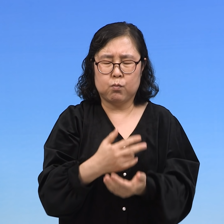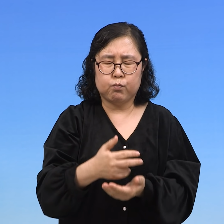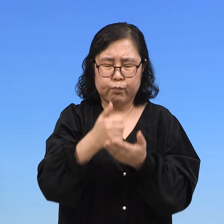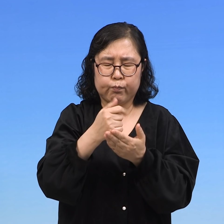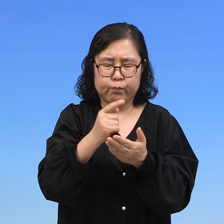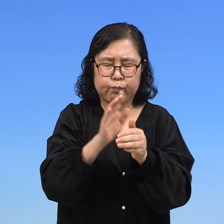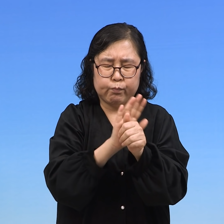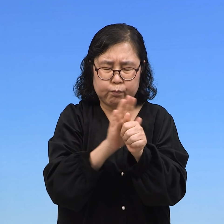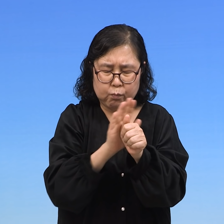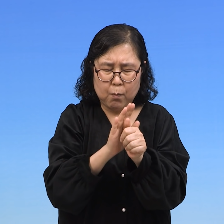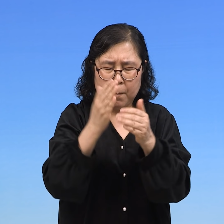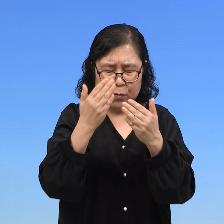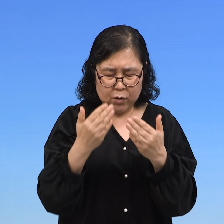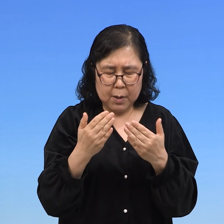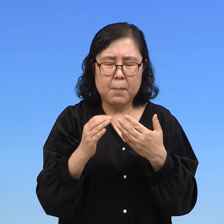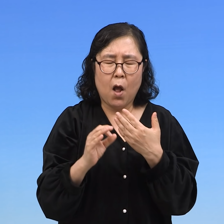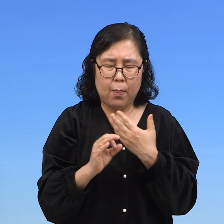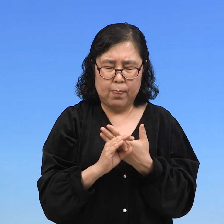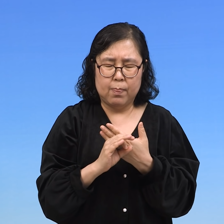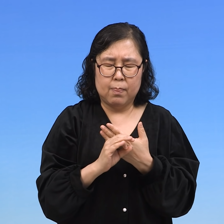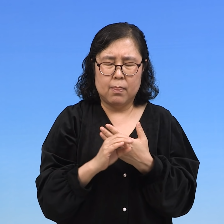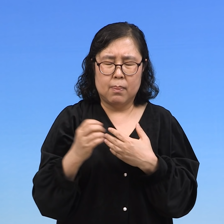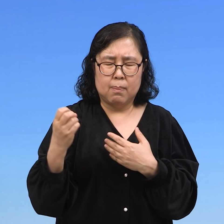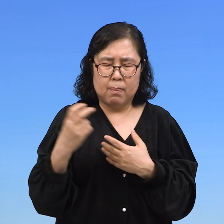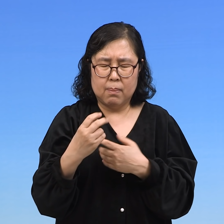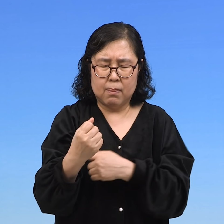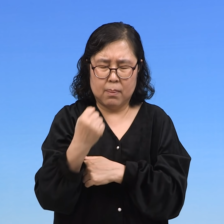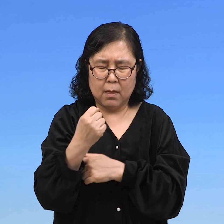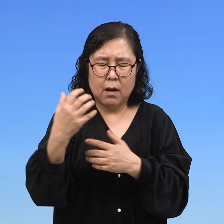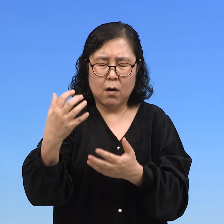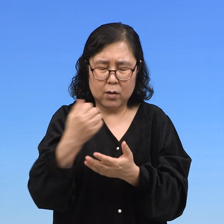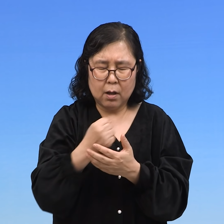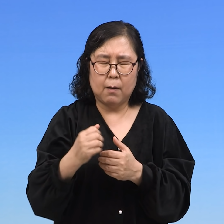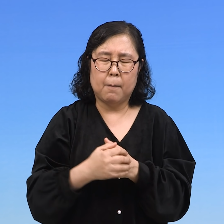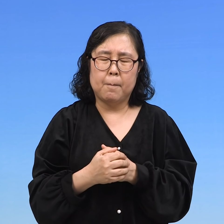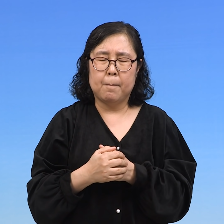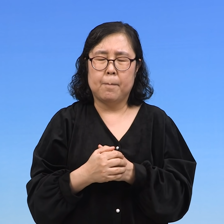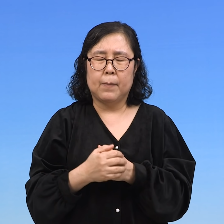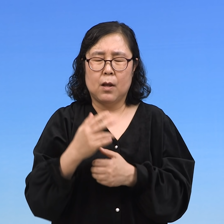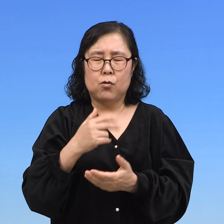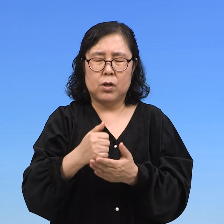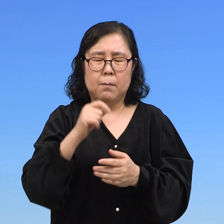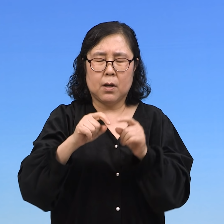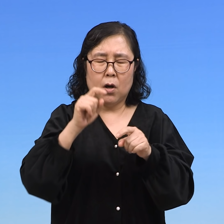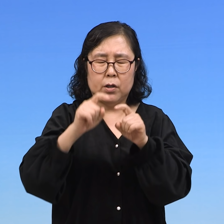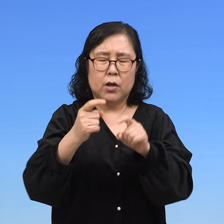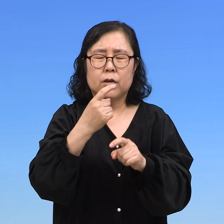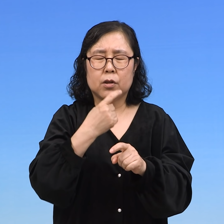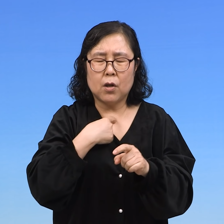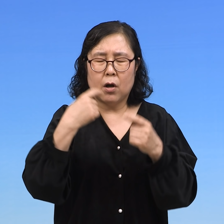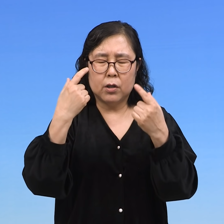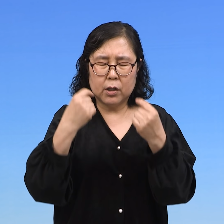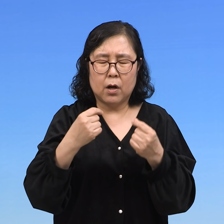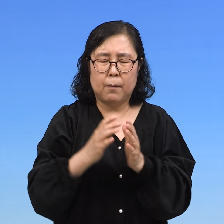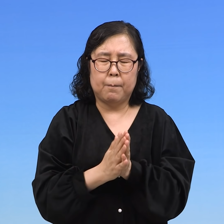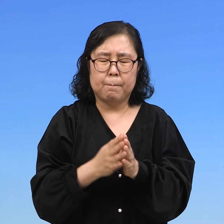주님 우리 위로해 주신다면 다시 한번 힘을 얻어 아버지 주님이 그러셨듯이